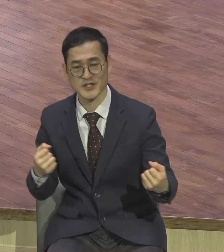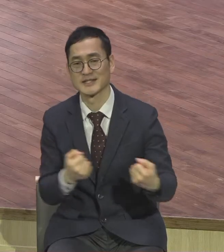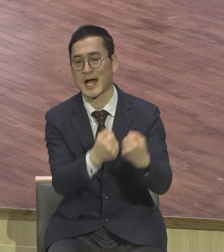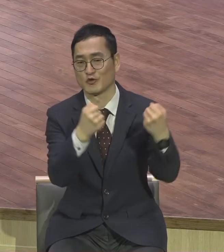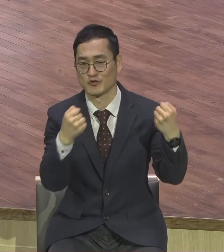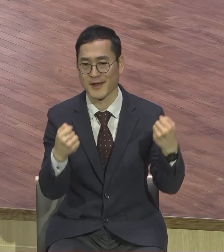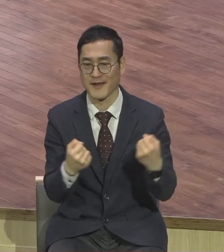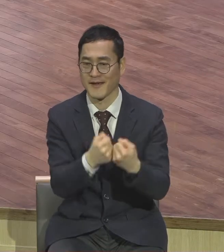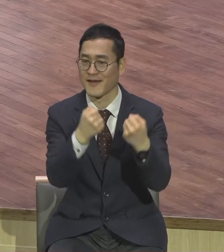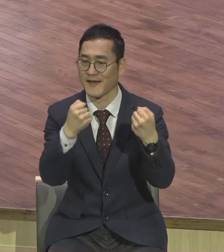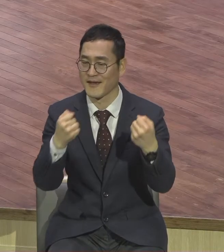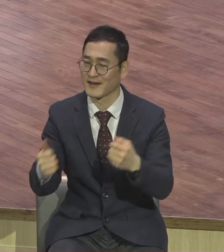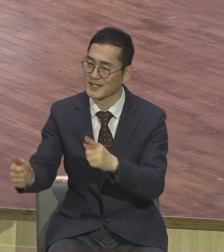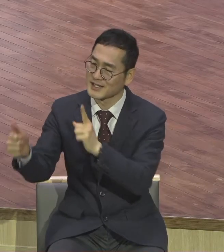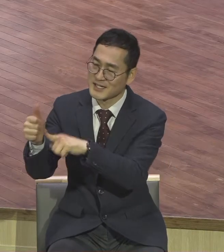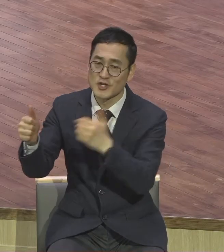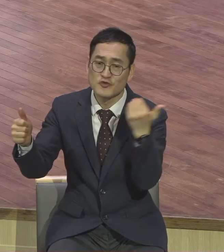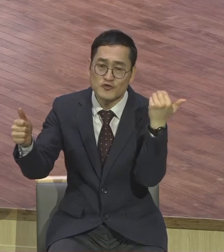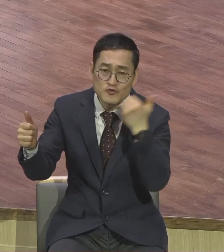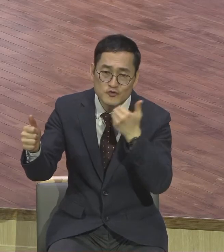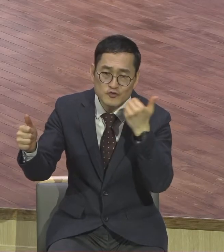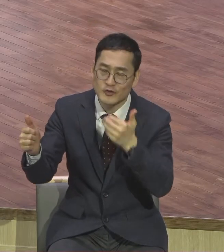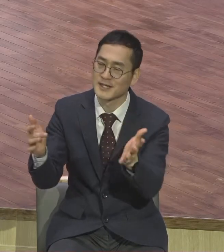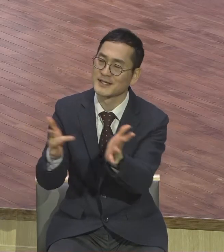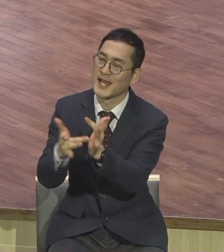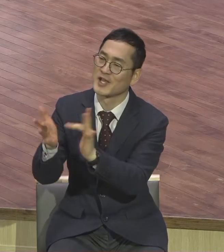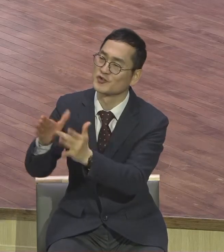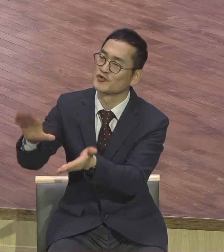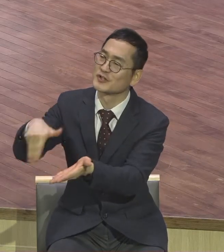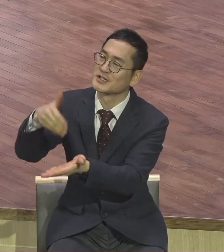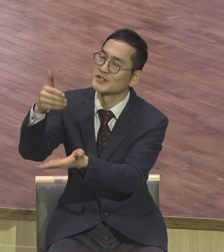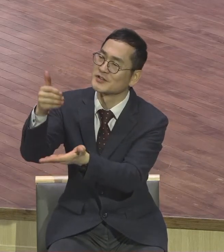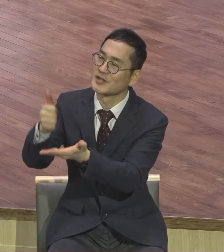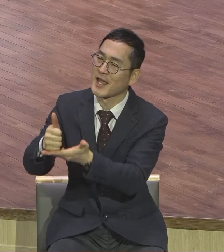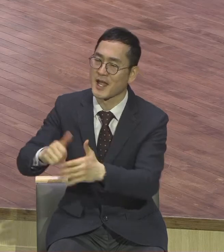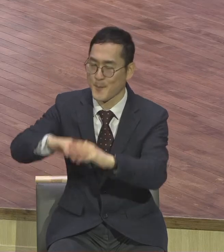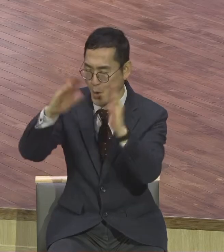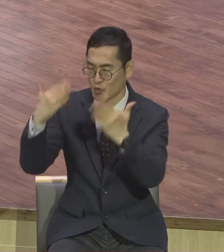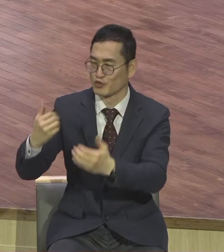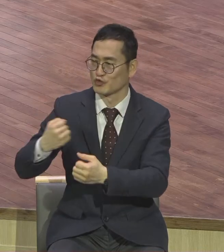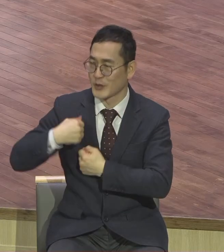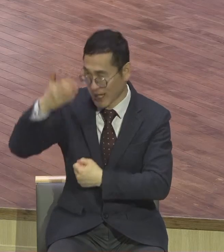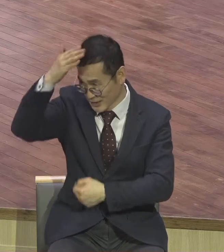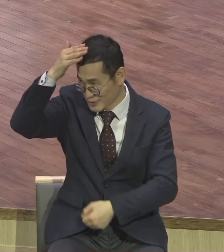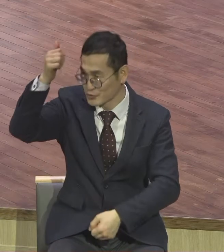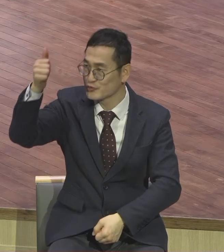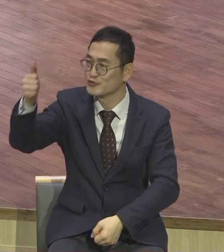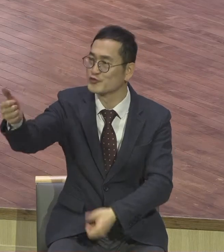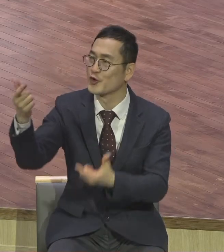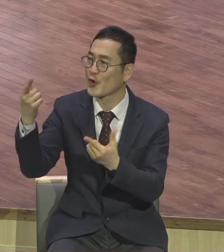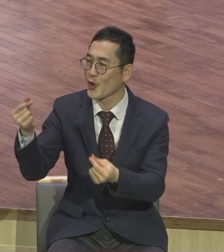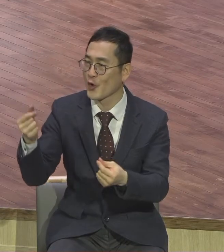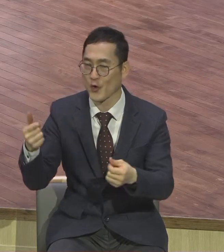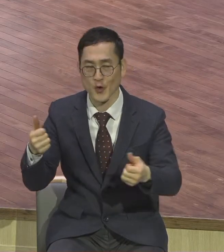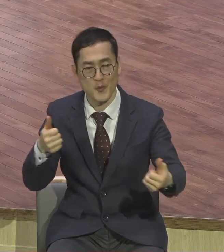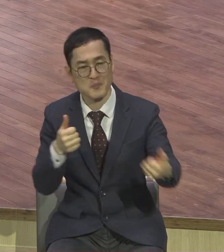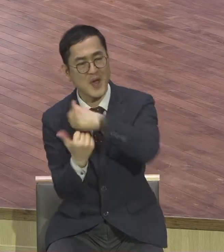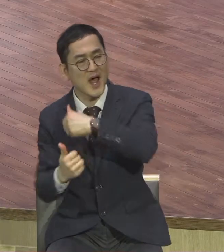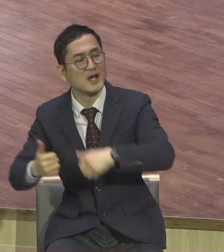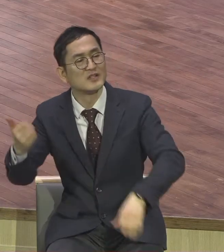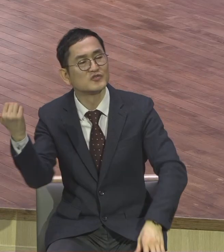누군가 주예수 그리스도 망군의 주로다 당할 자